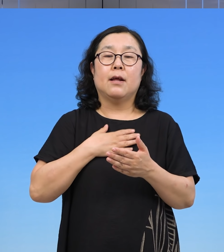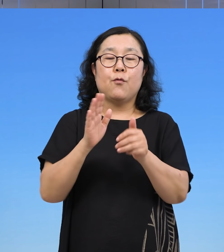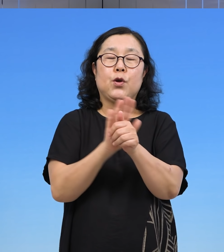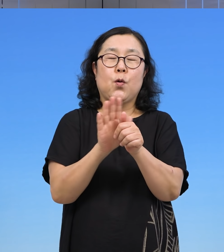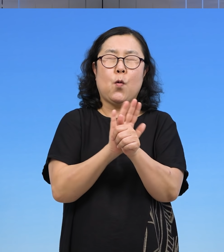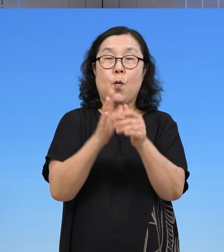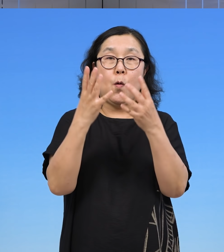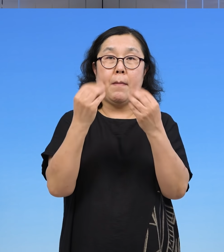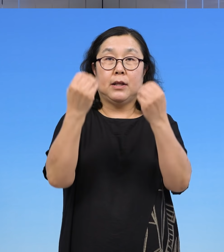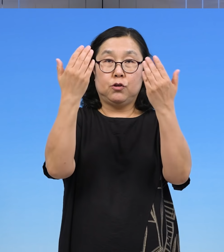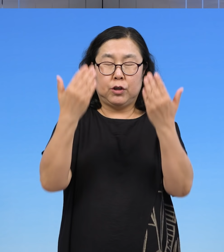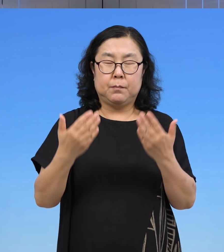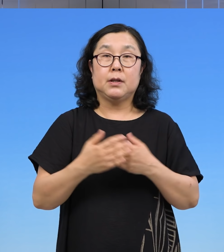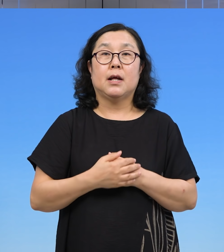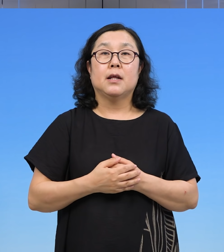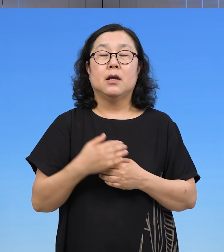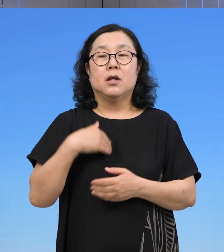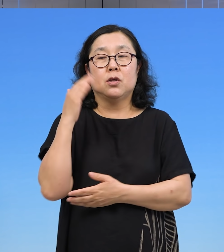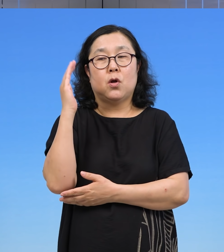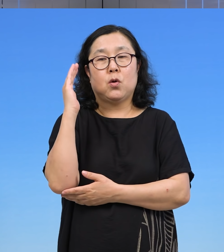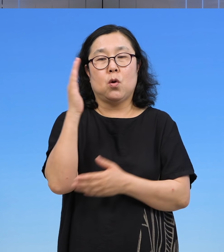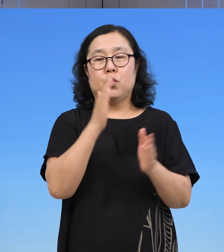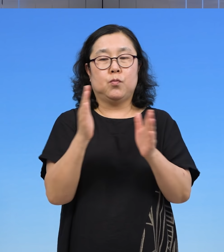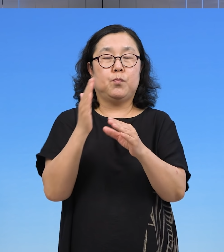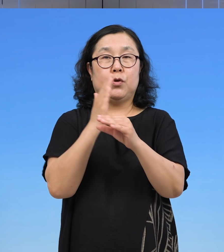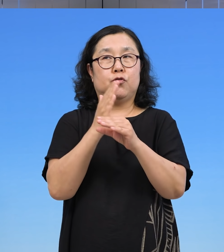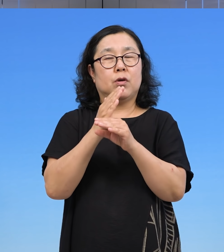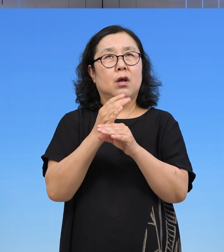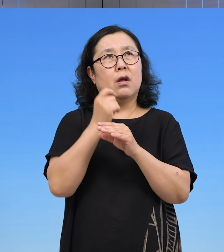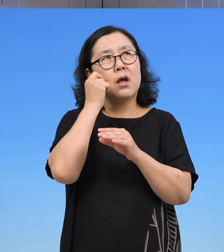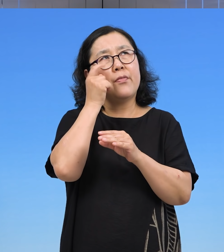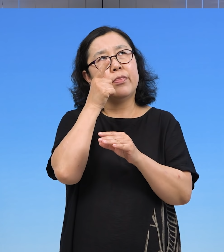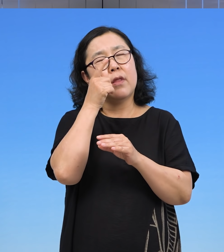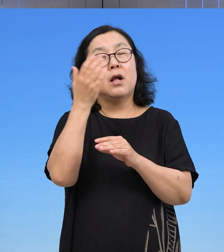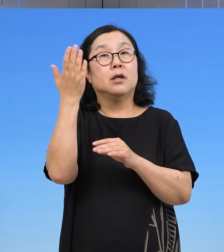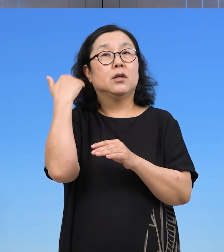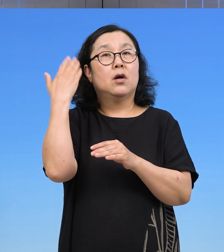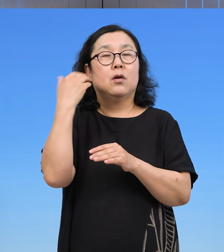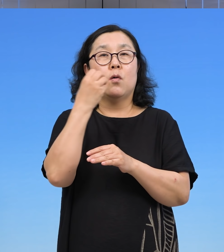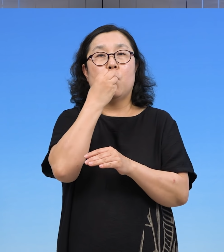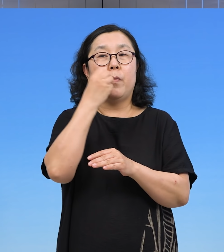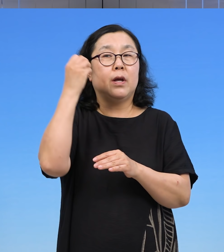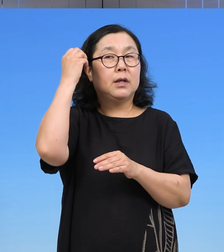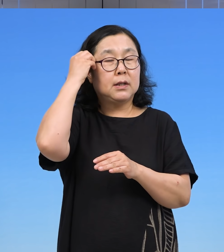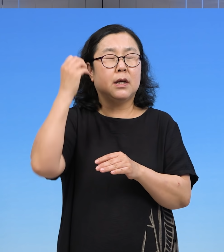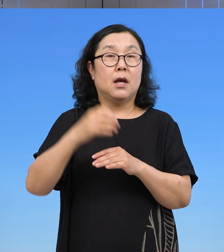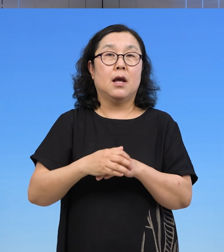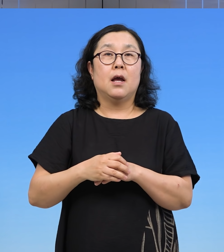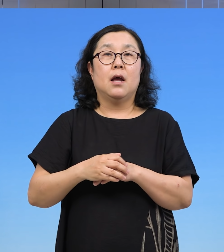해주시는데요 이런 설교를 쭉 준비하는데 불숙 이제 한 한 달 전쯤이에요 우리 홈페이지에 완전